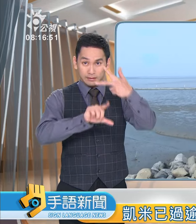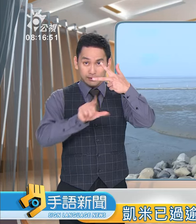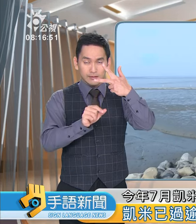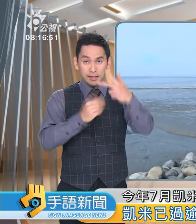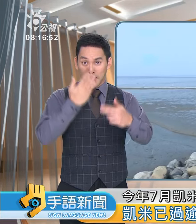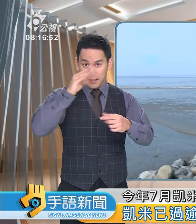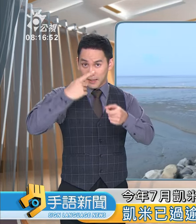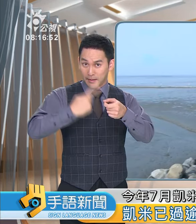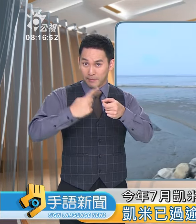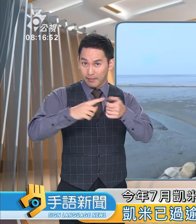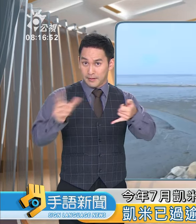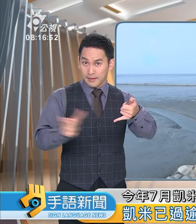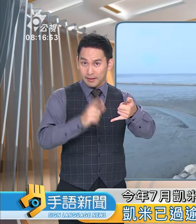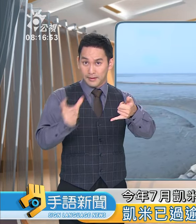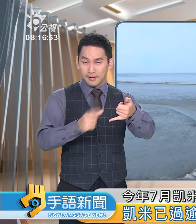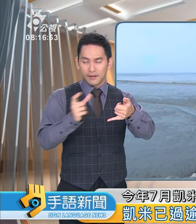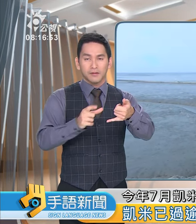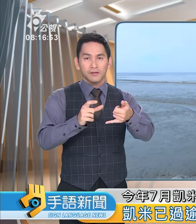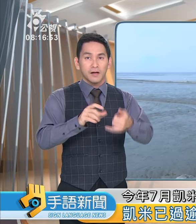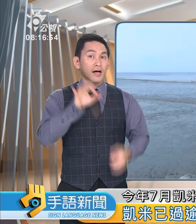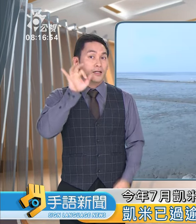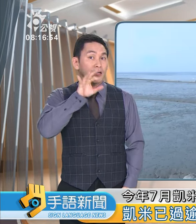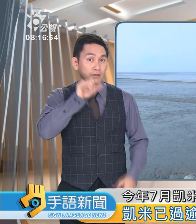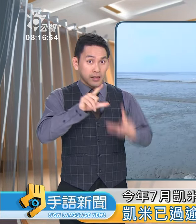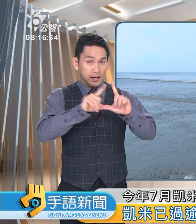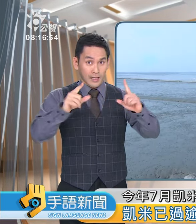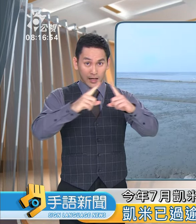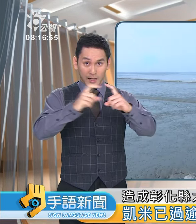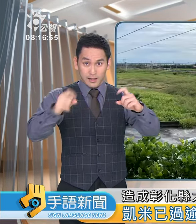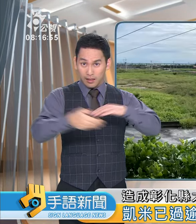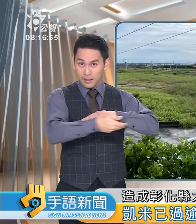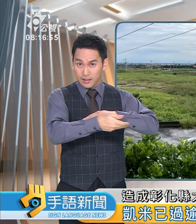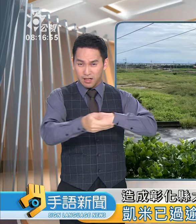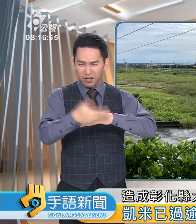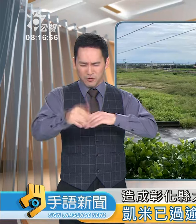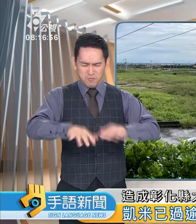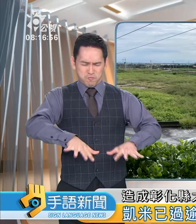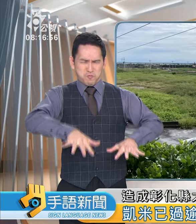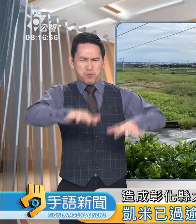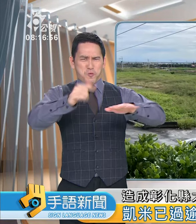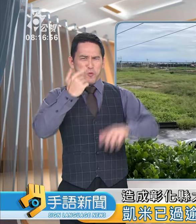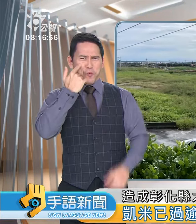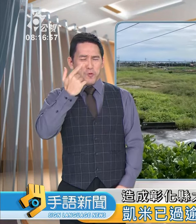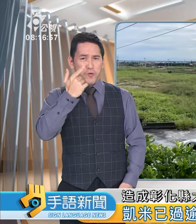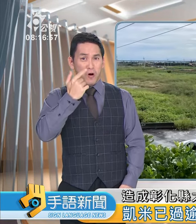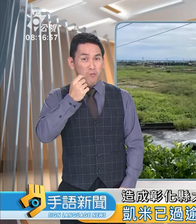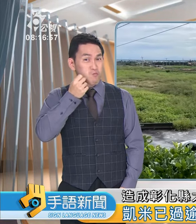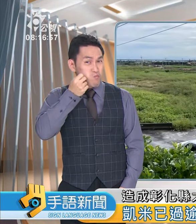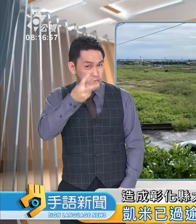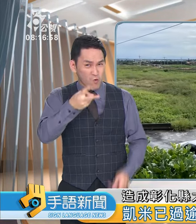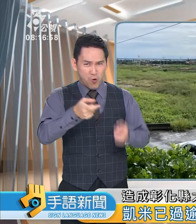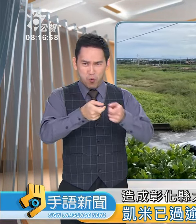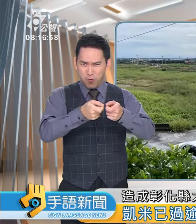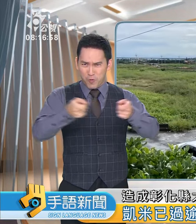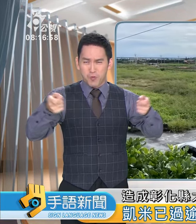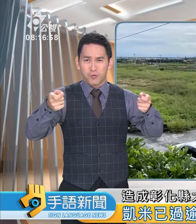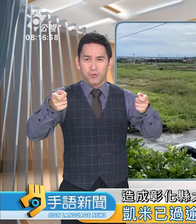今年7月，凯米台风侵袭时，造成彰化县大城乡严重淹水灾